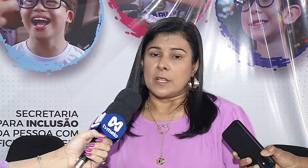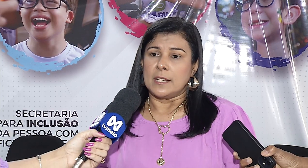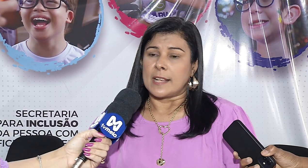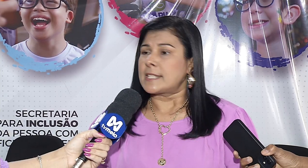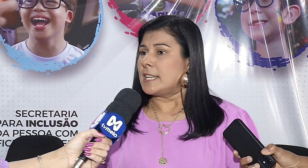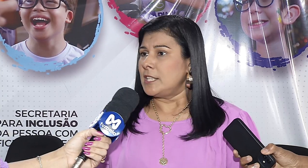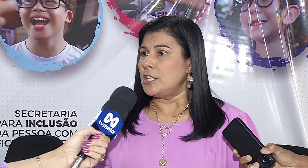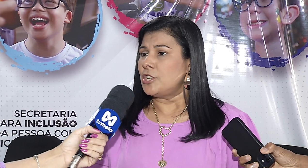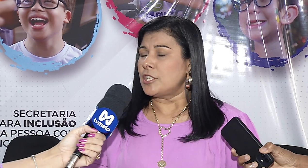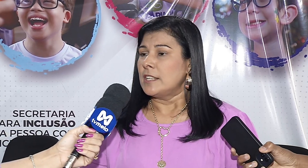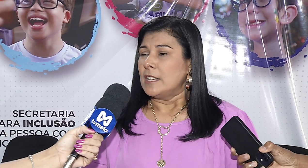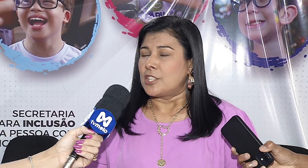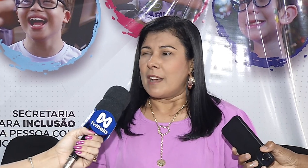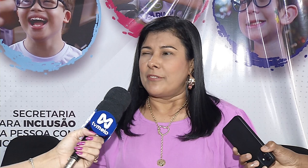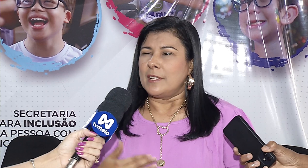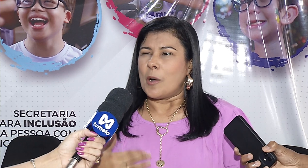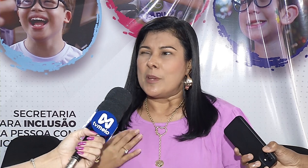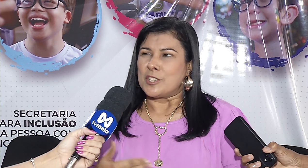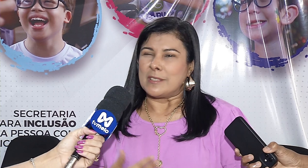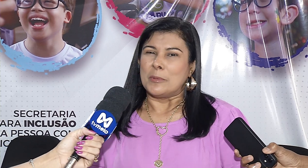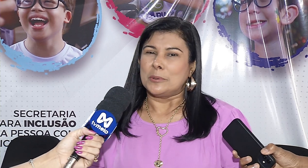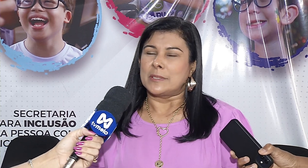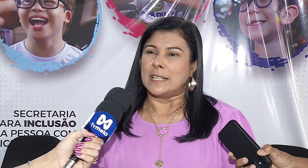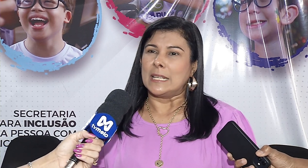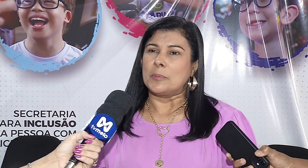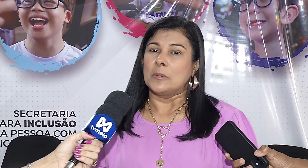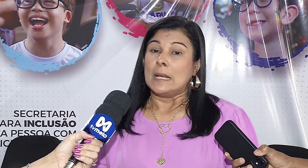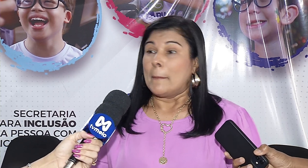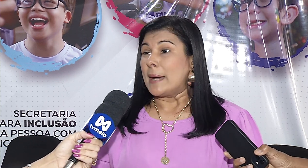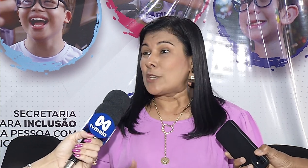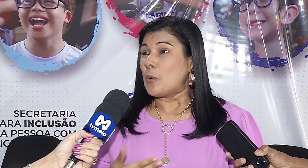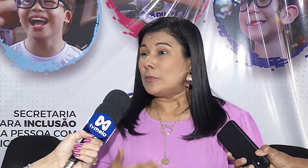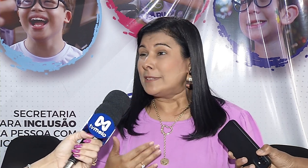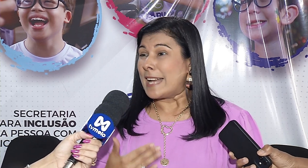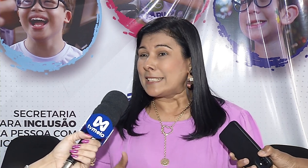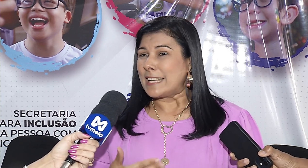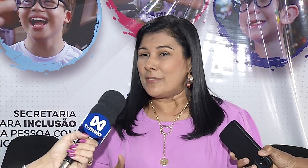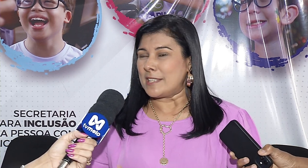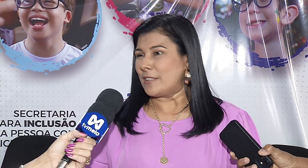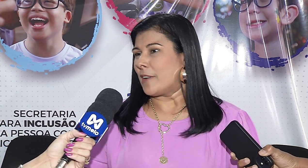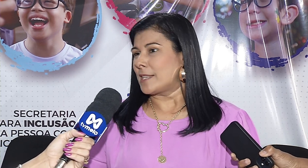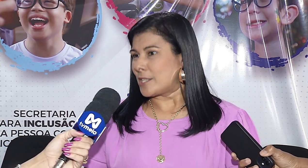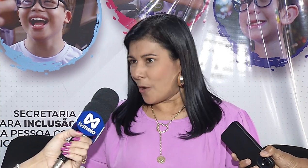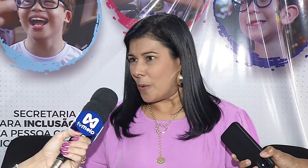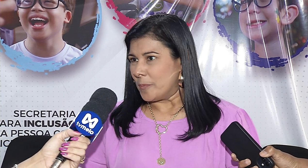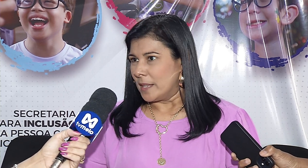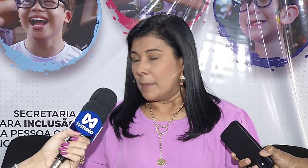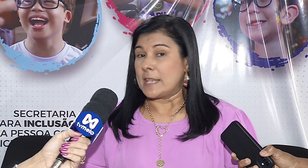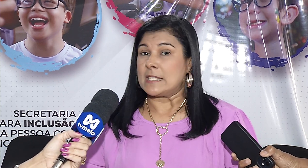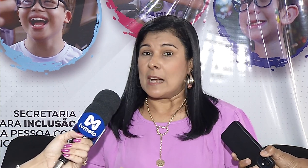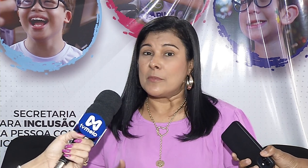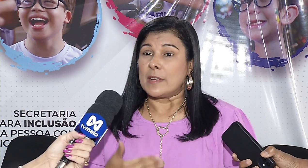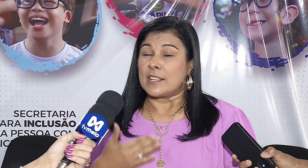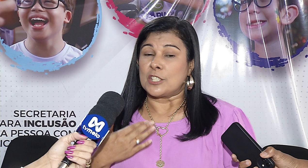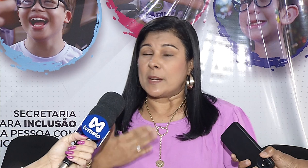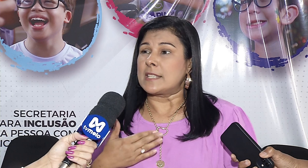que a CEID já vinha almejando há muito tempo, mas como nada na vida se faz só, precisamos, a gente